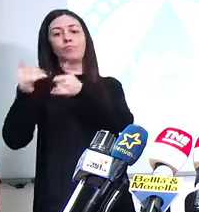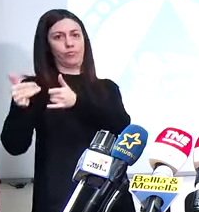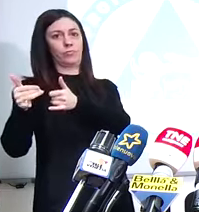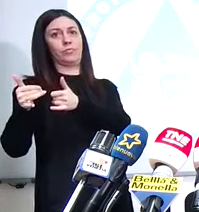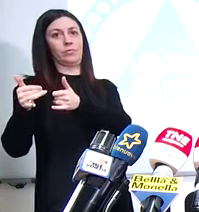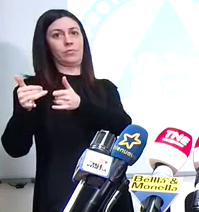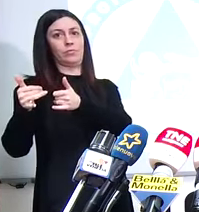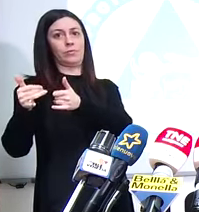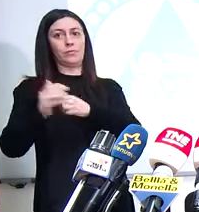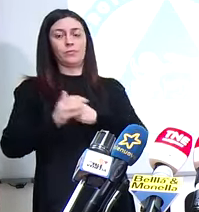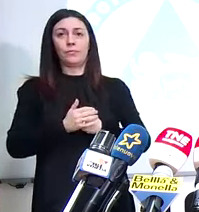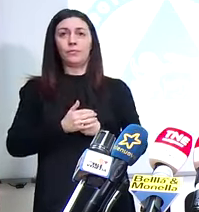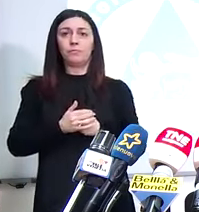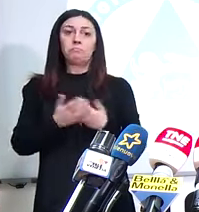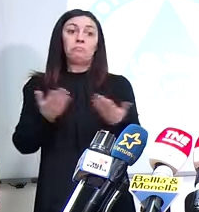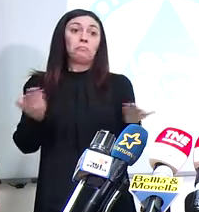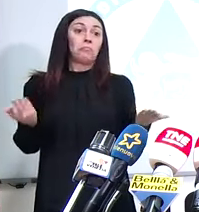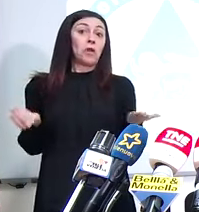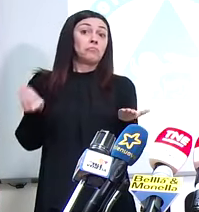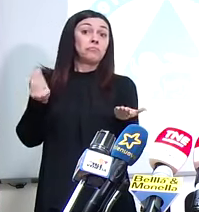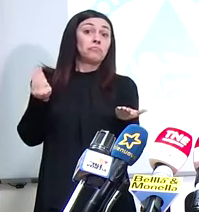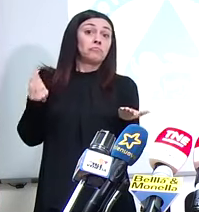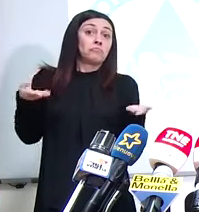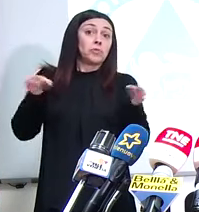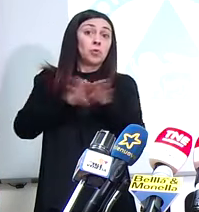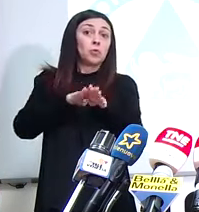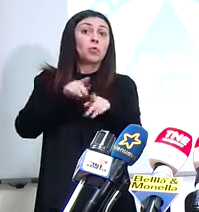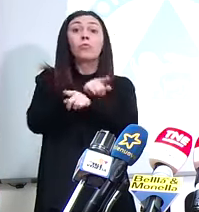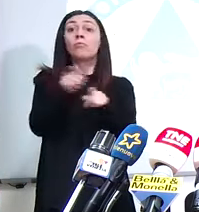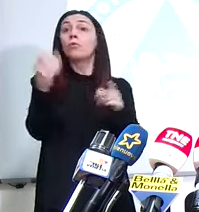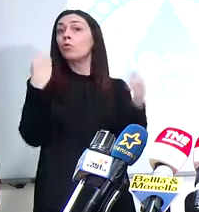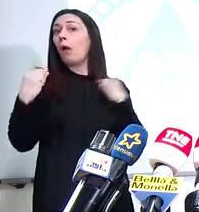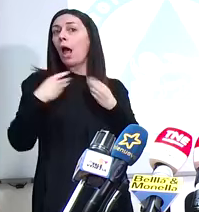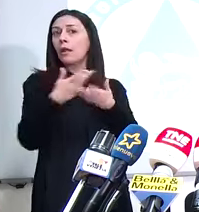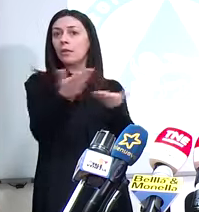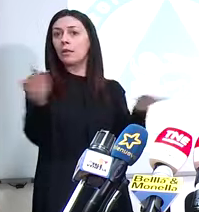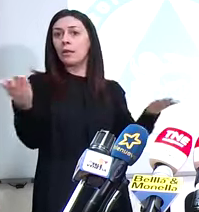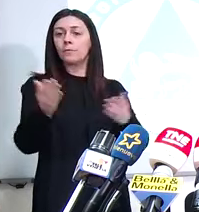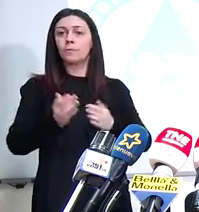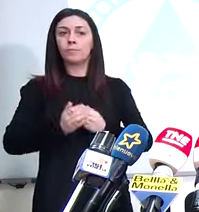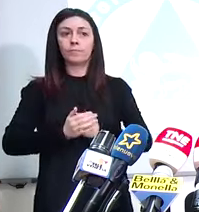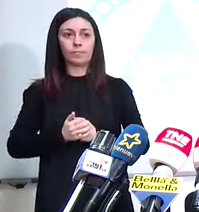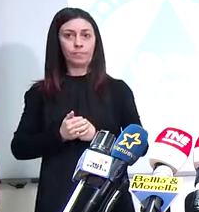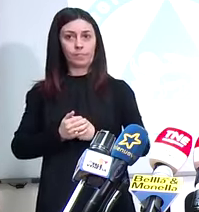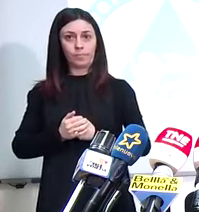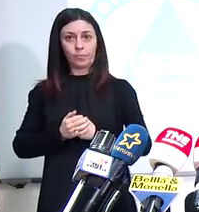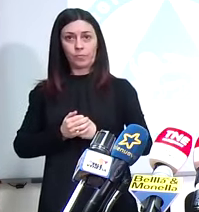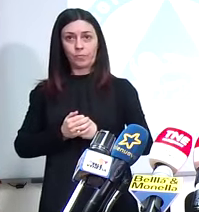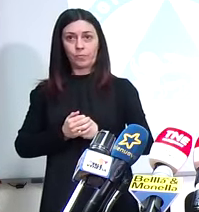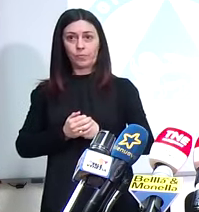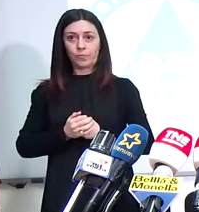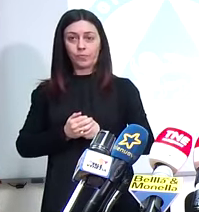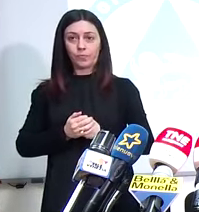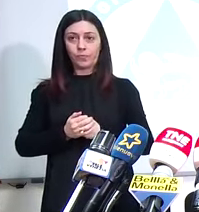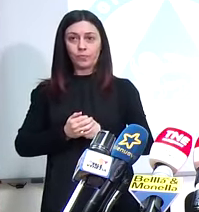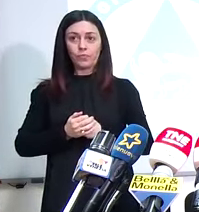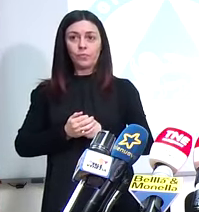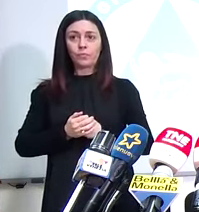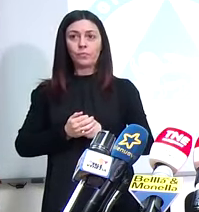basta non aggiungere altro se avete domande prego pederiva giacomuzzo marchiori